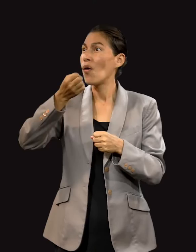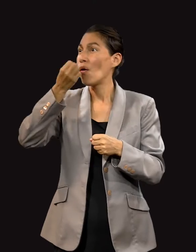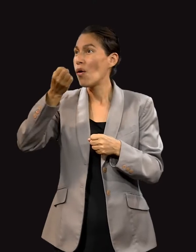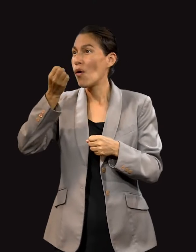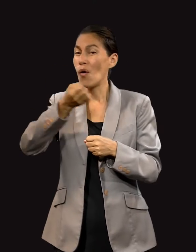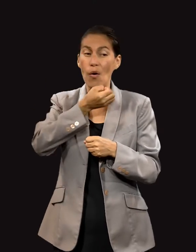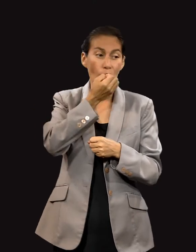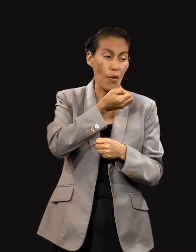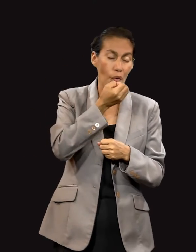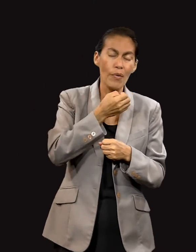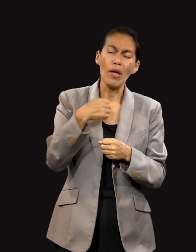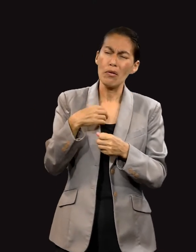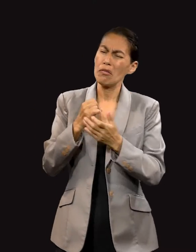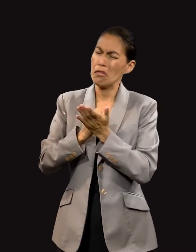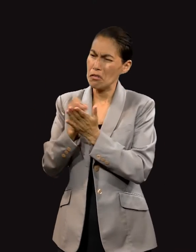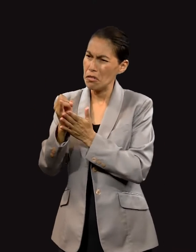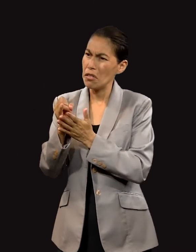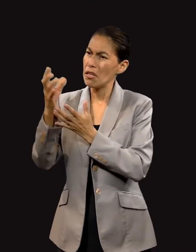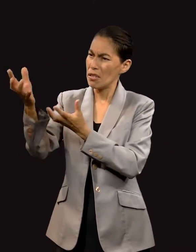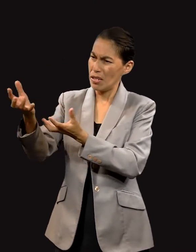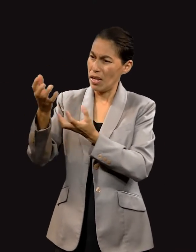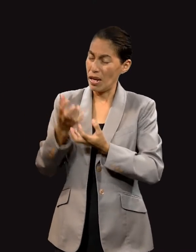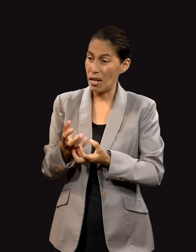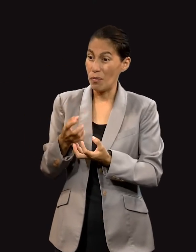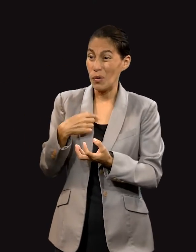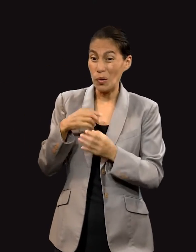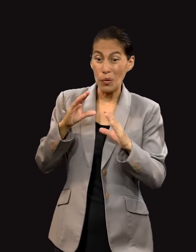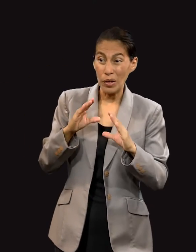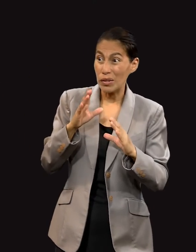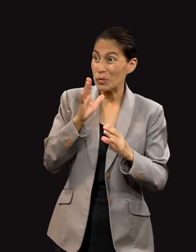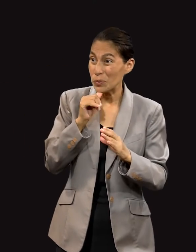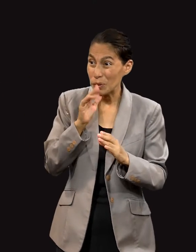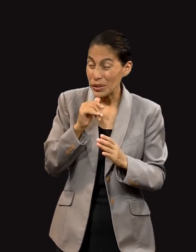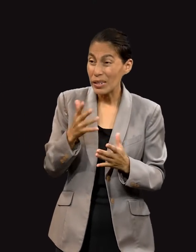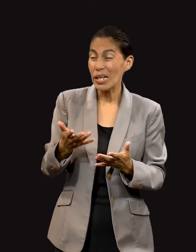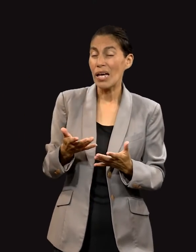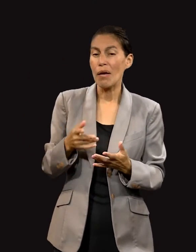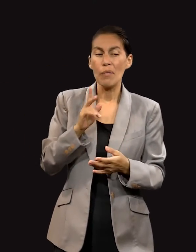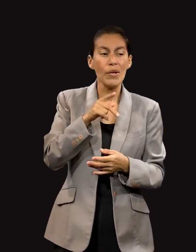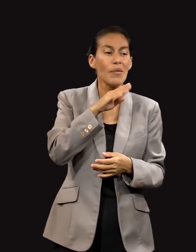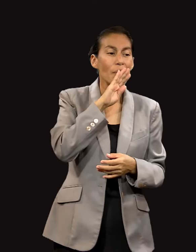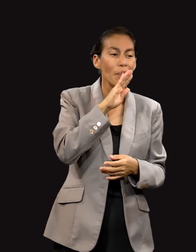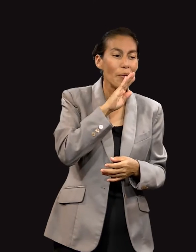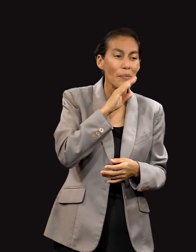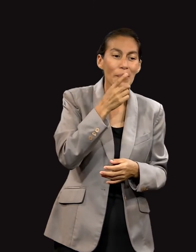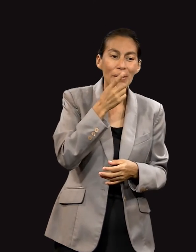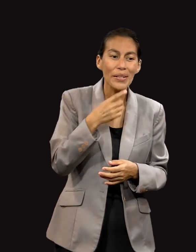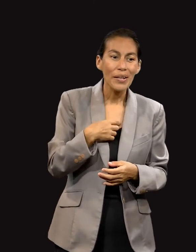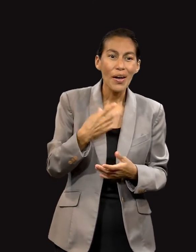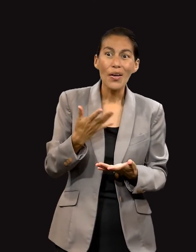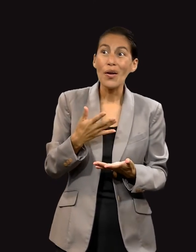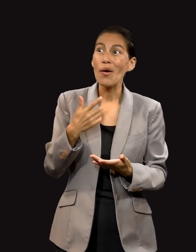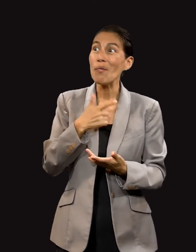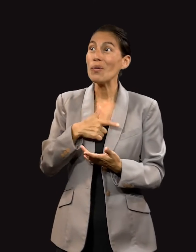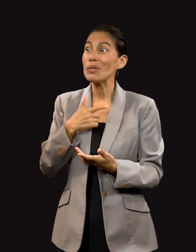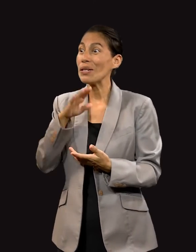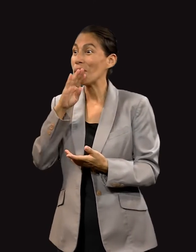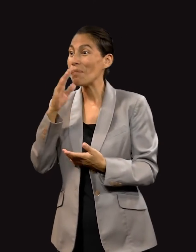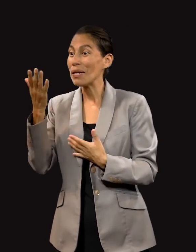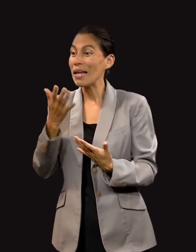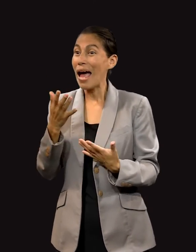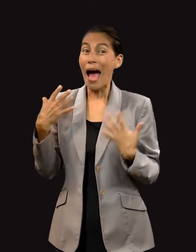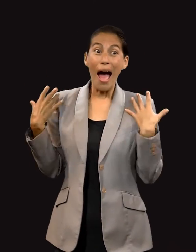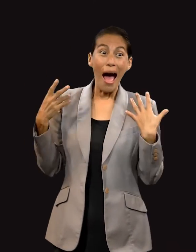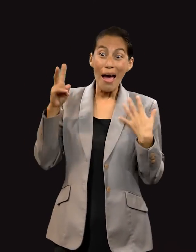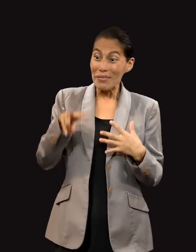Decidí traérmela, aunque iba a ser, pues, muy complejo porque, pues, yo no podía cuidarla. Sin embargo, mi mamá me dijo, ¿sabes qué? Me gustaría